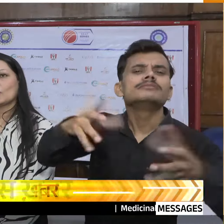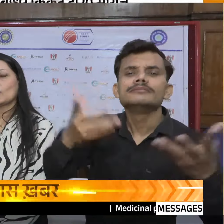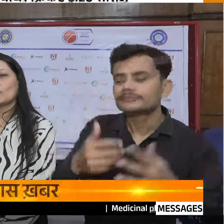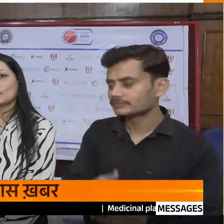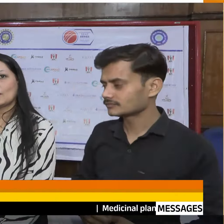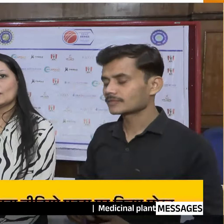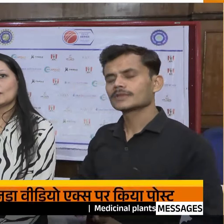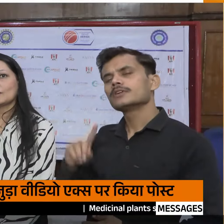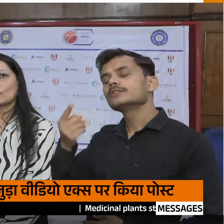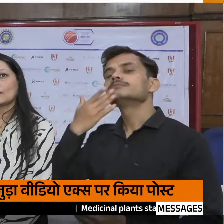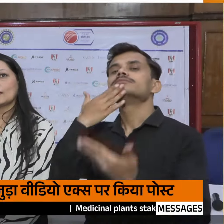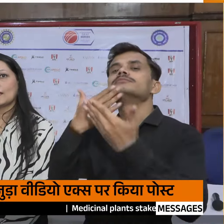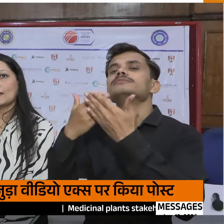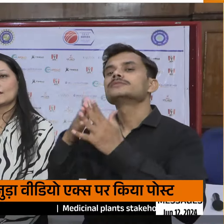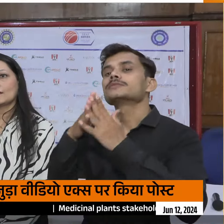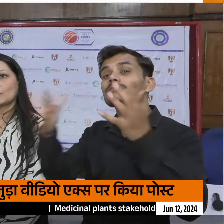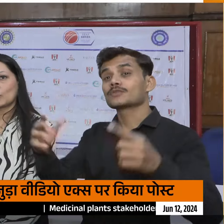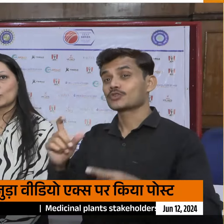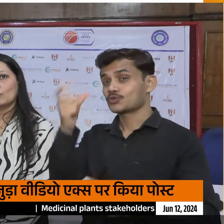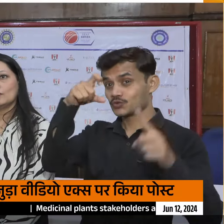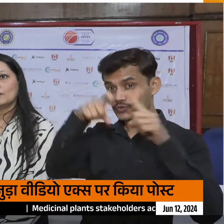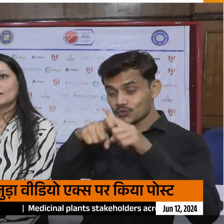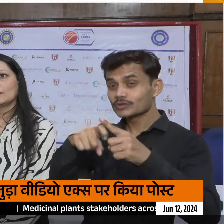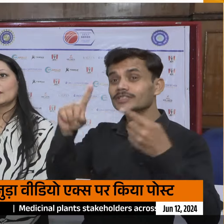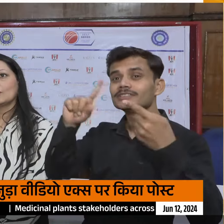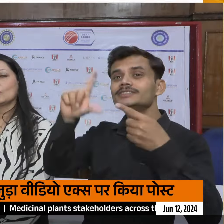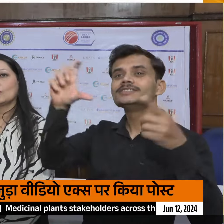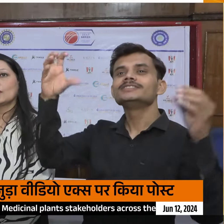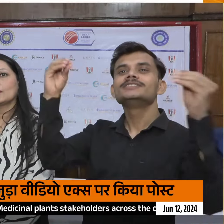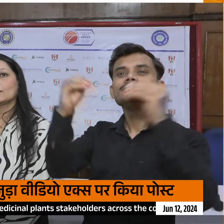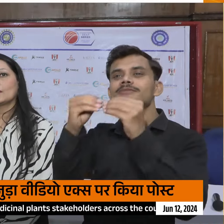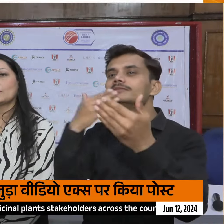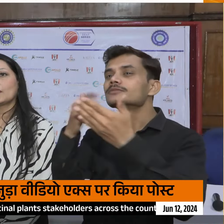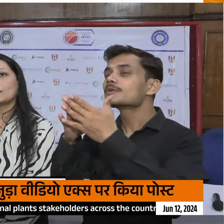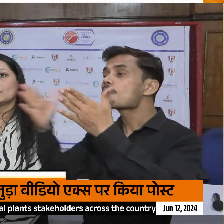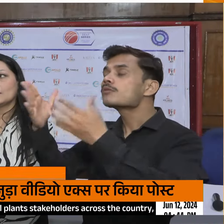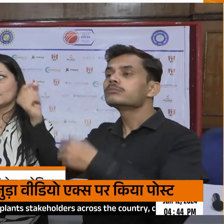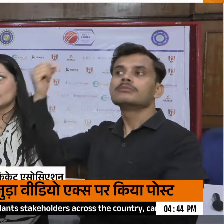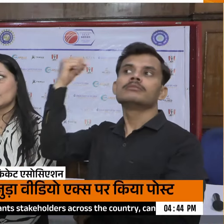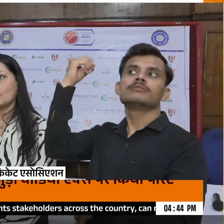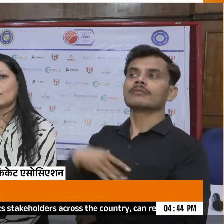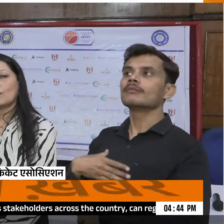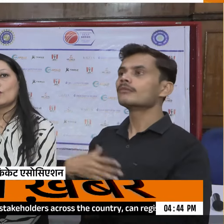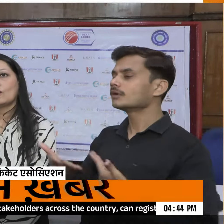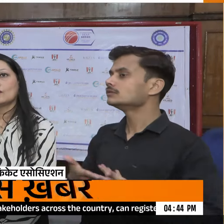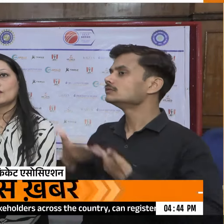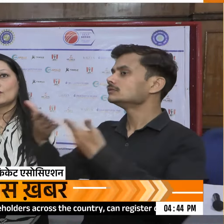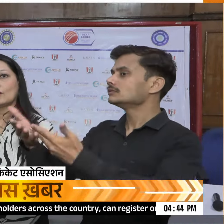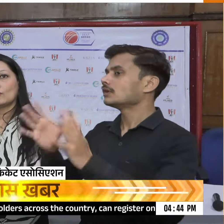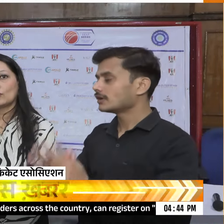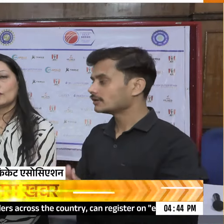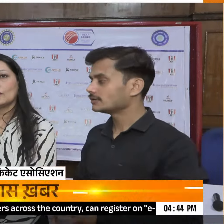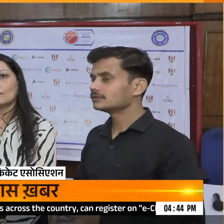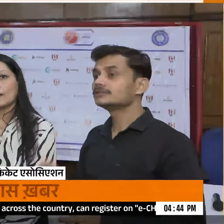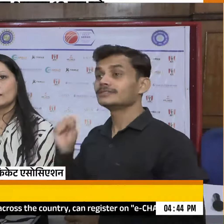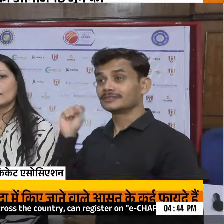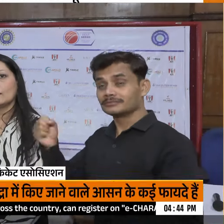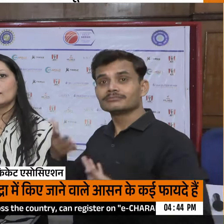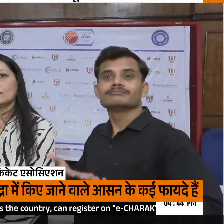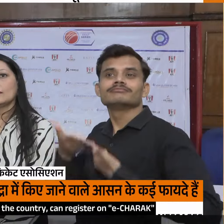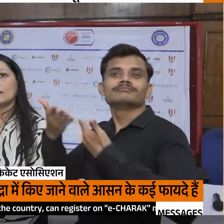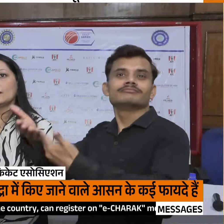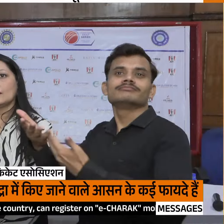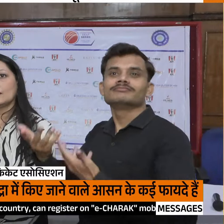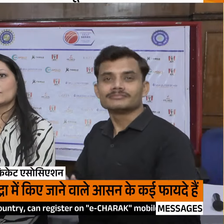मैं धन्यवाद देना चाहूंगी इंग्लाइन क्रिकेट बोर्ड को कि उन्होंने कितना बड़ा इनिशेटिव लिया और उन्होंने इन्वाइट